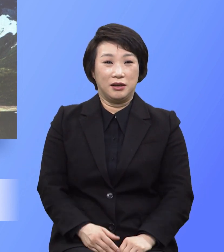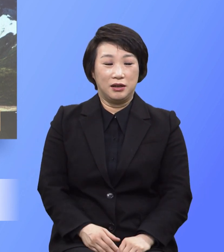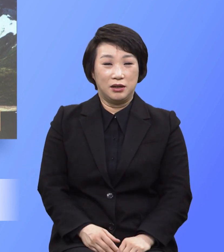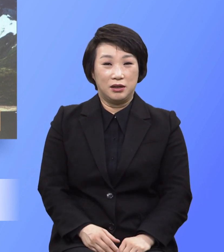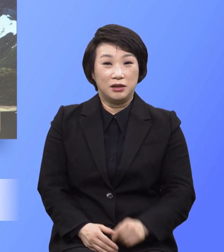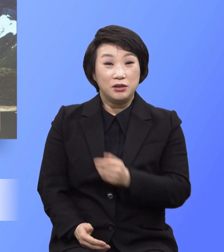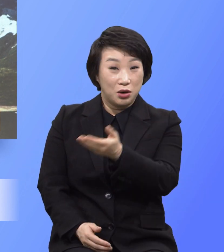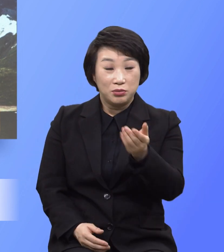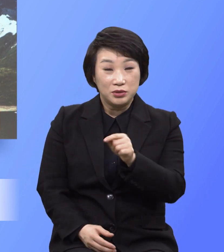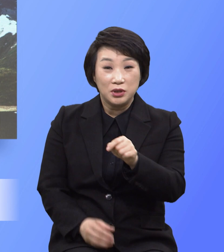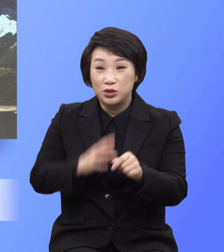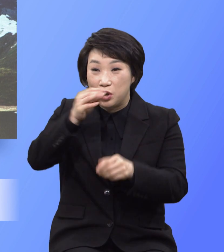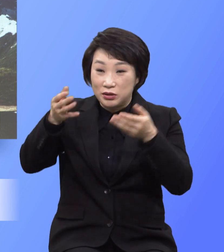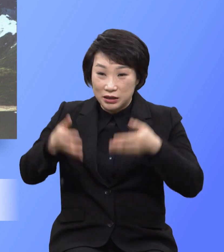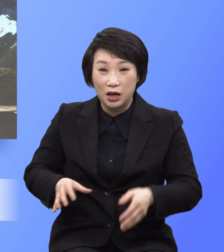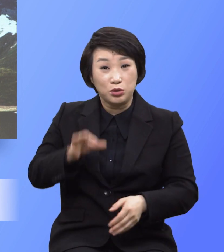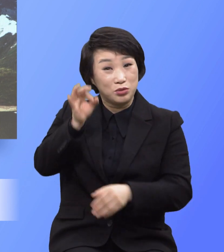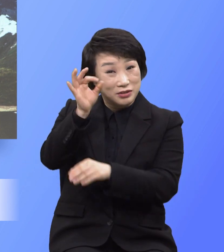돈 주고 살 수 있을까요?